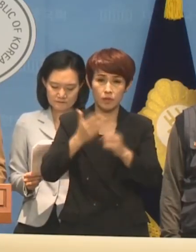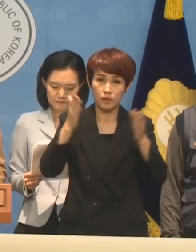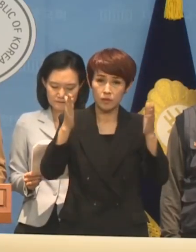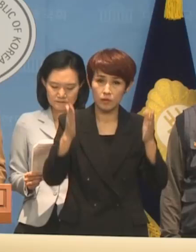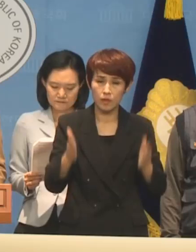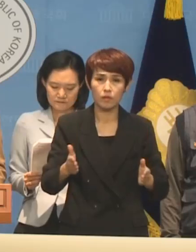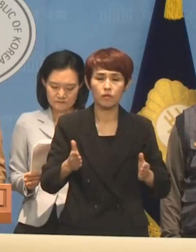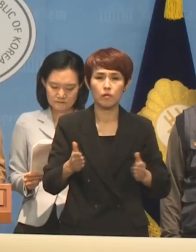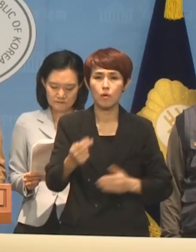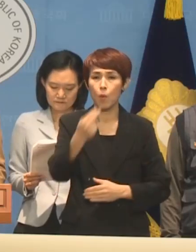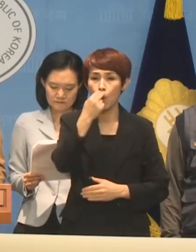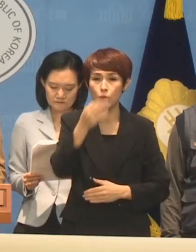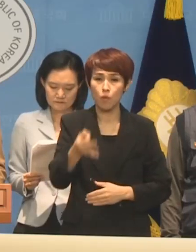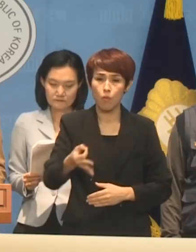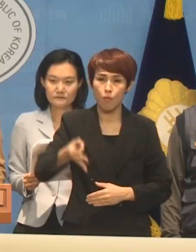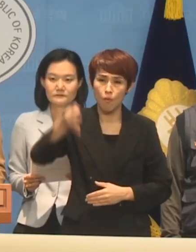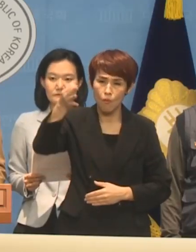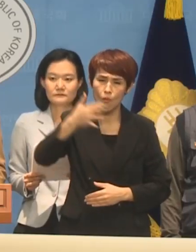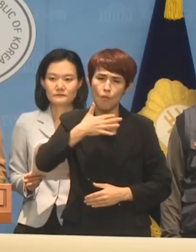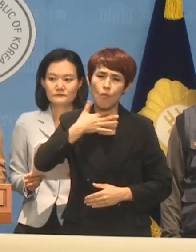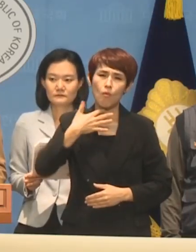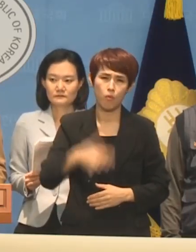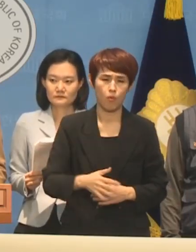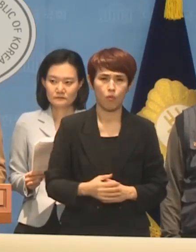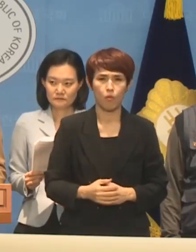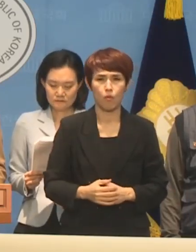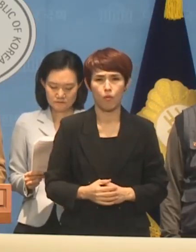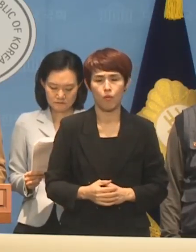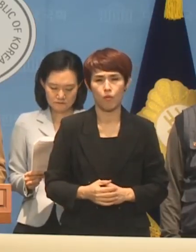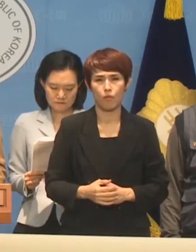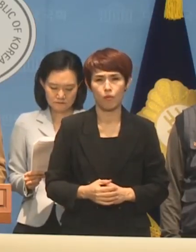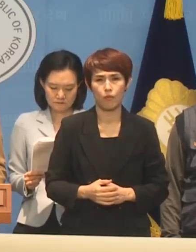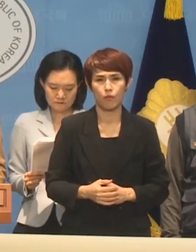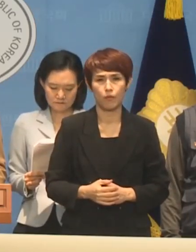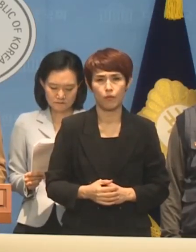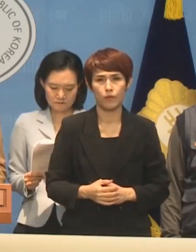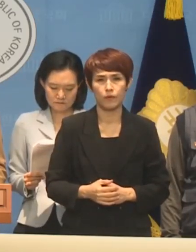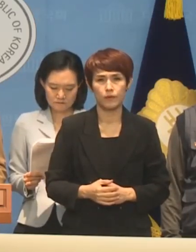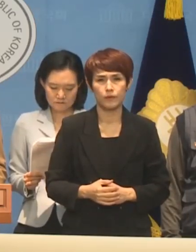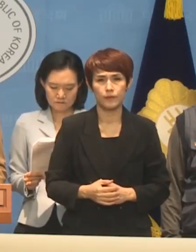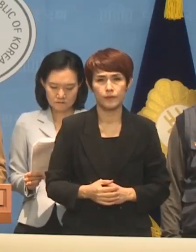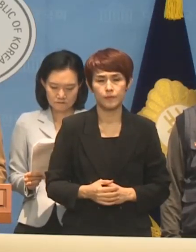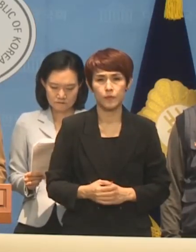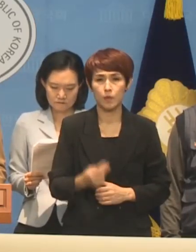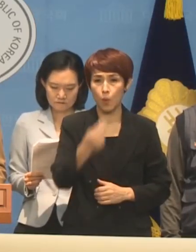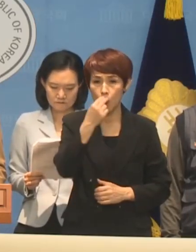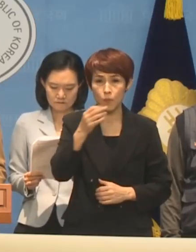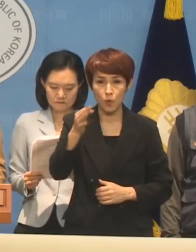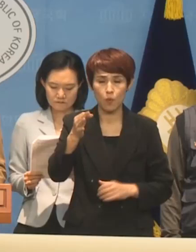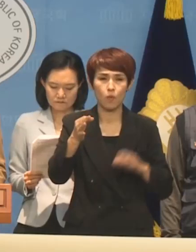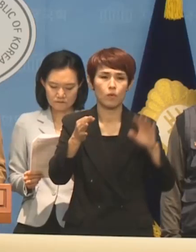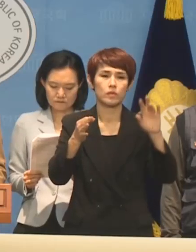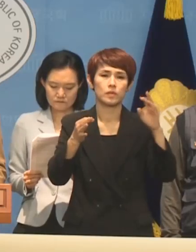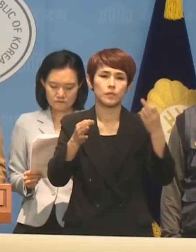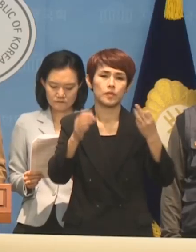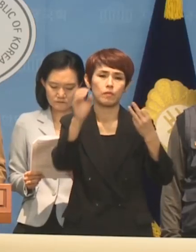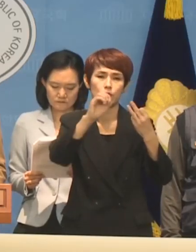우리는 보험료를 올리는 경험을 하지 못해 더욱 더합니다. 이제 보험료 13%